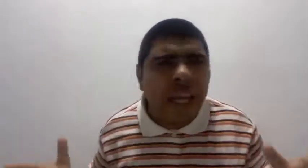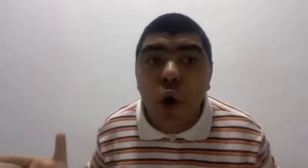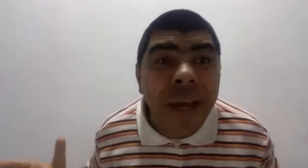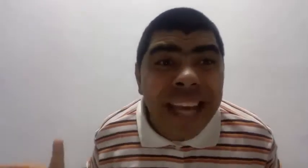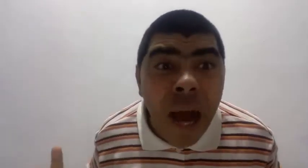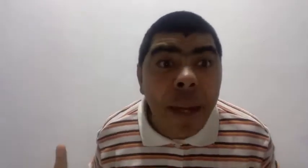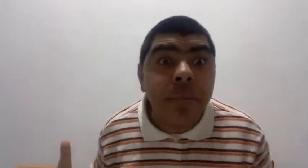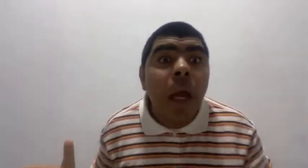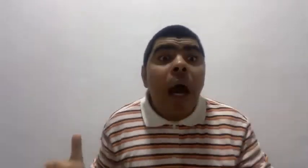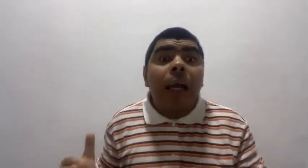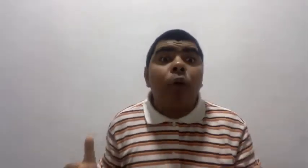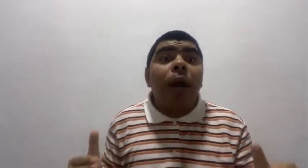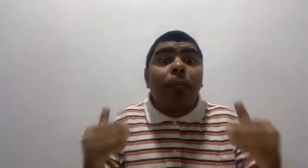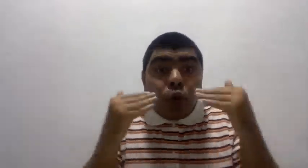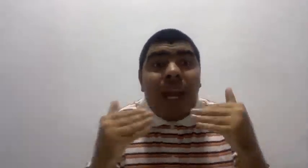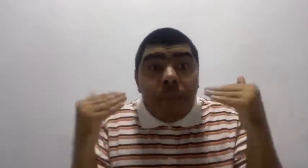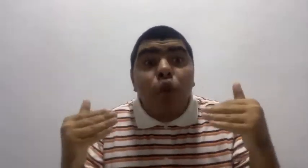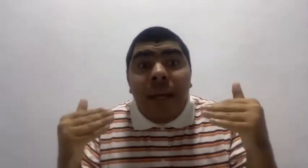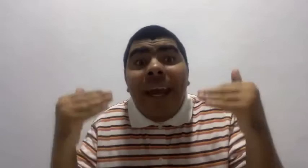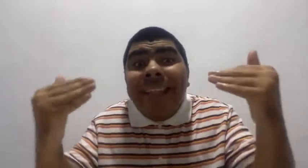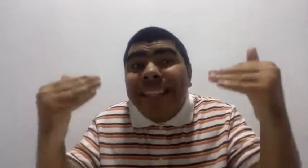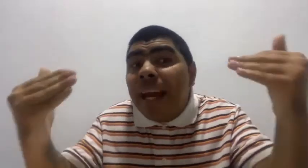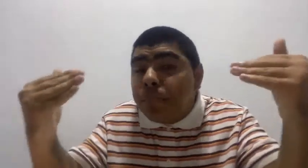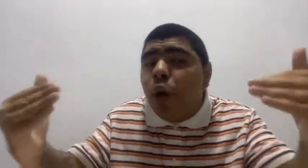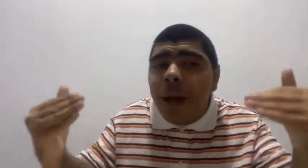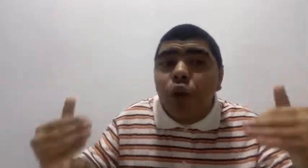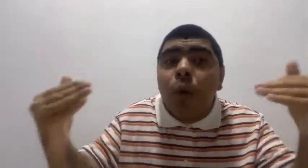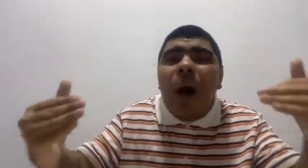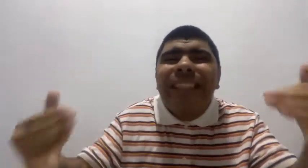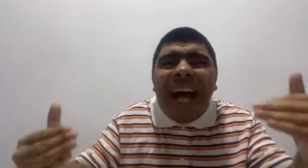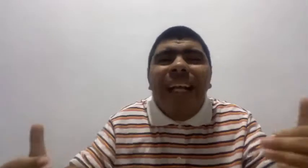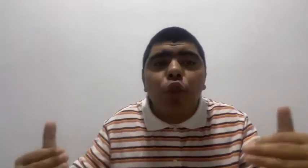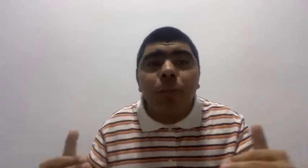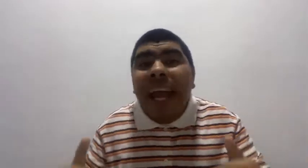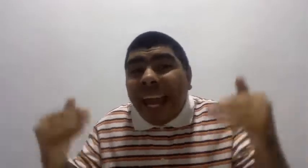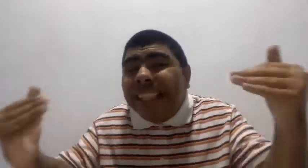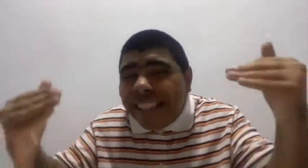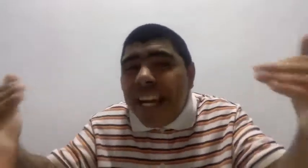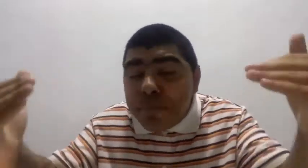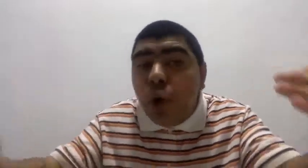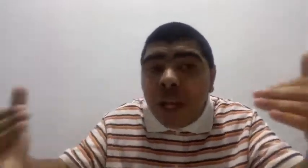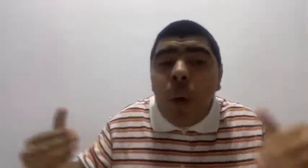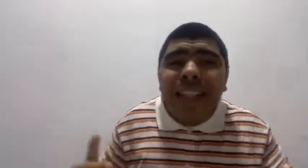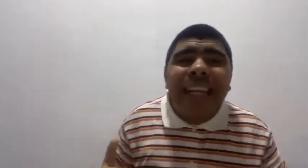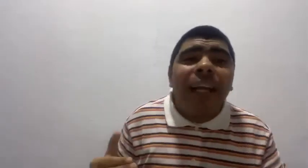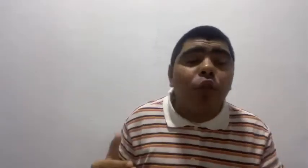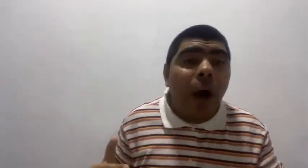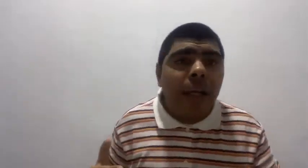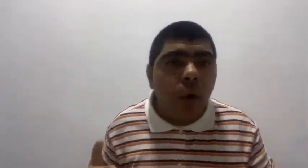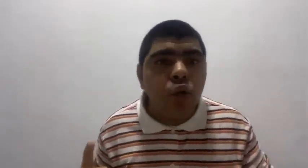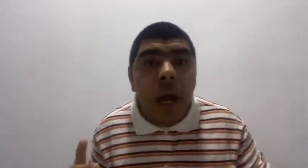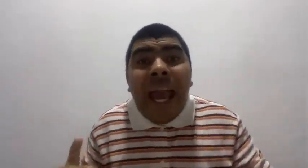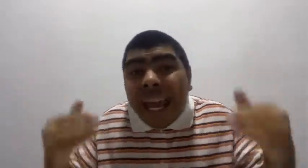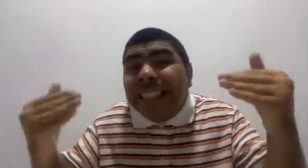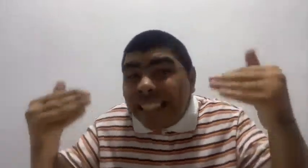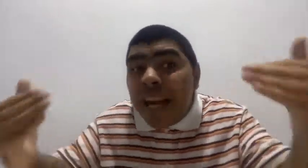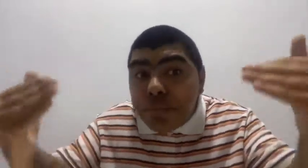mejor no me llamen. Aleluya. ¿Por qué? Porque es tiempo, hermano, de guardarnos. Es tiempo de guardarnos. Aleluya. Es tiempo